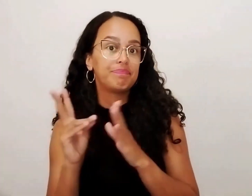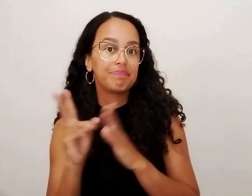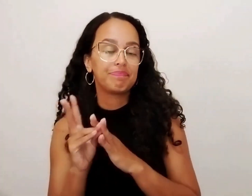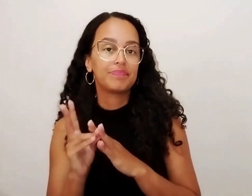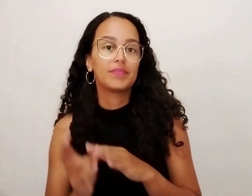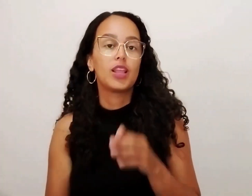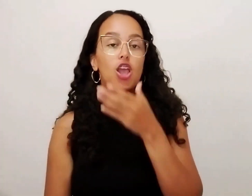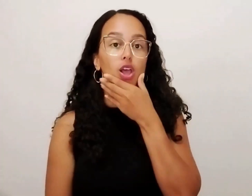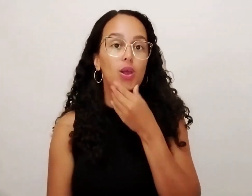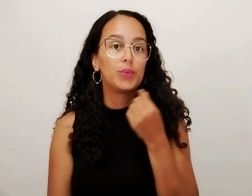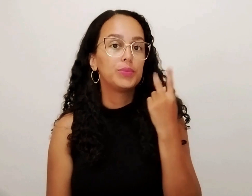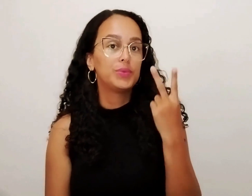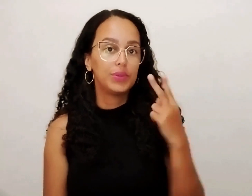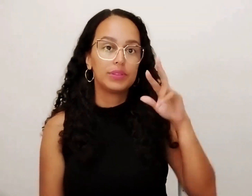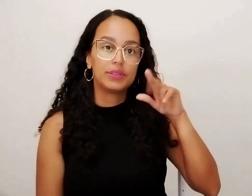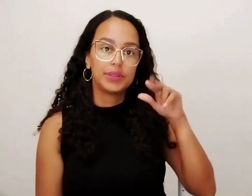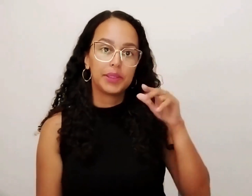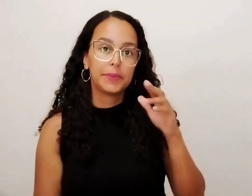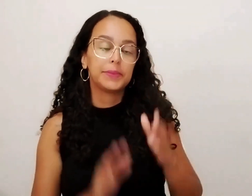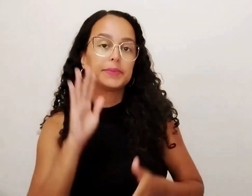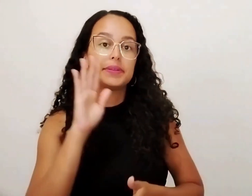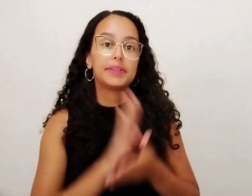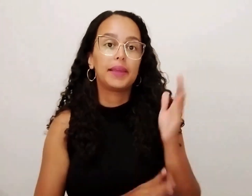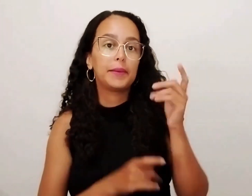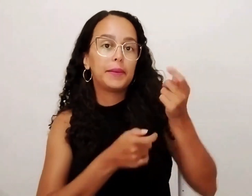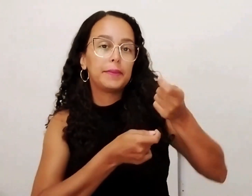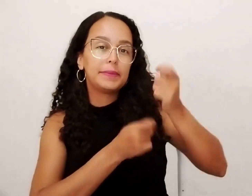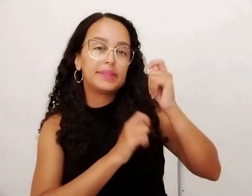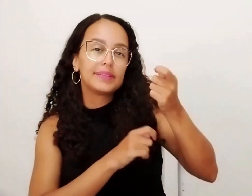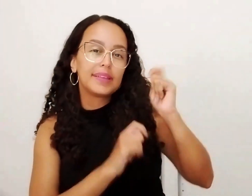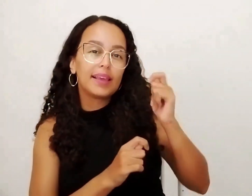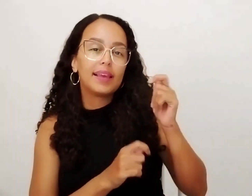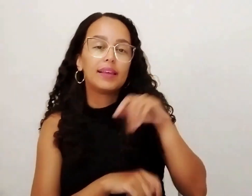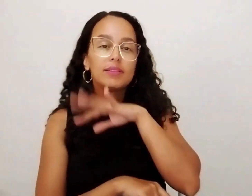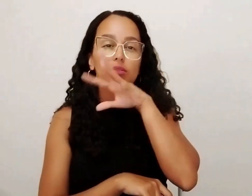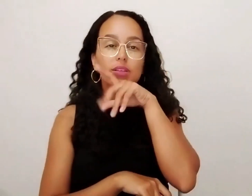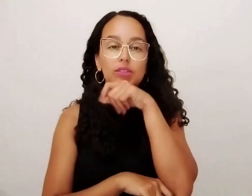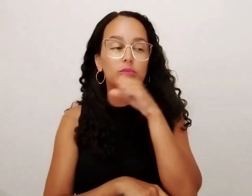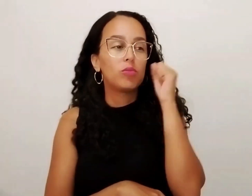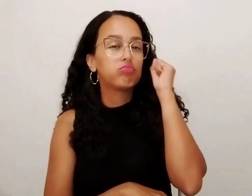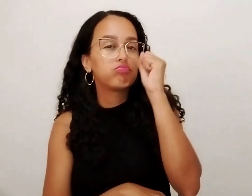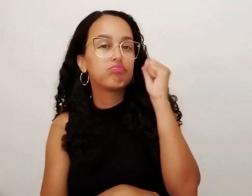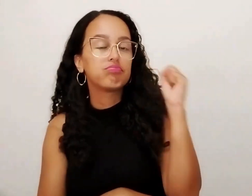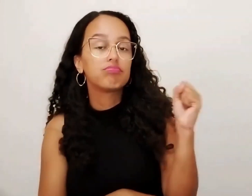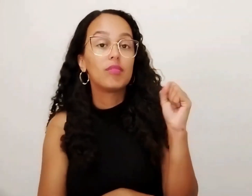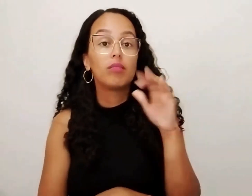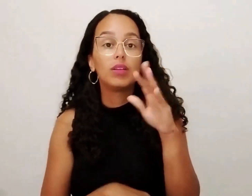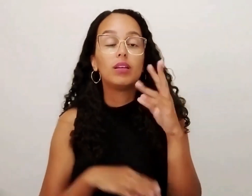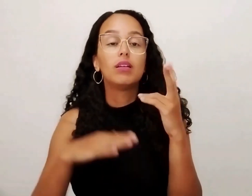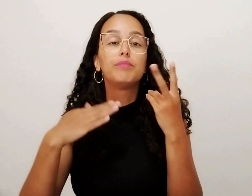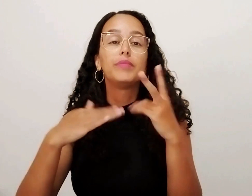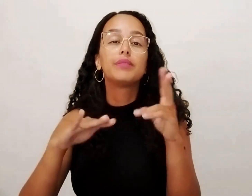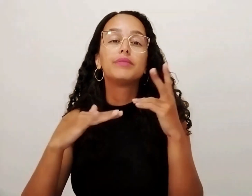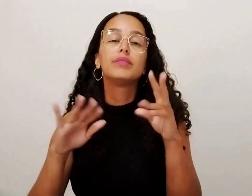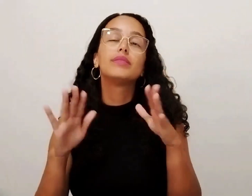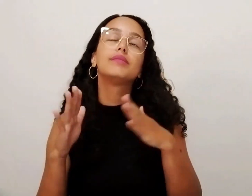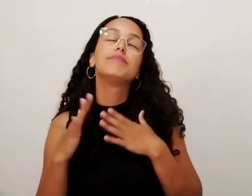Seu irmão Jiguê fica muito incomodado. Os dois têm uma desavença e, para